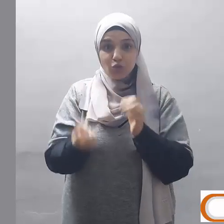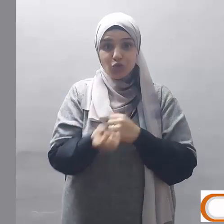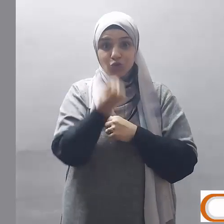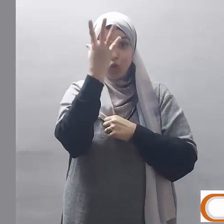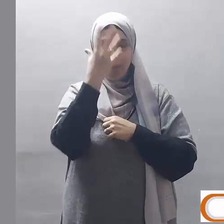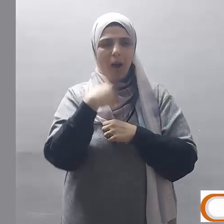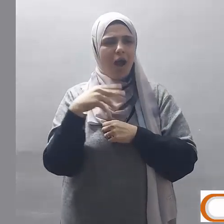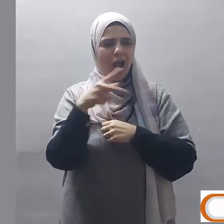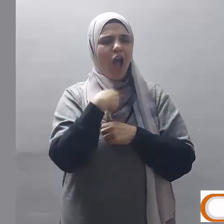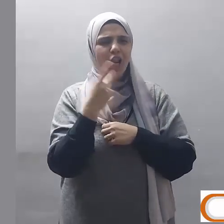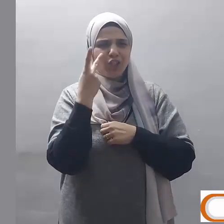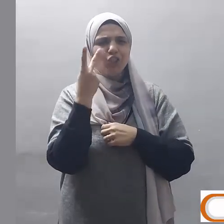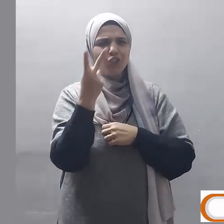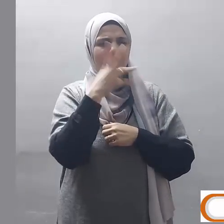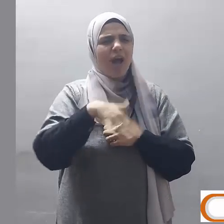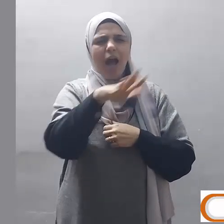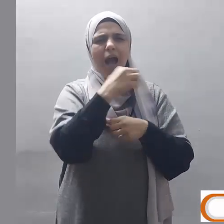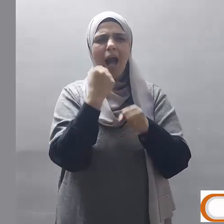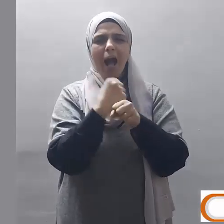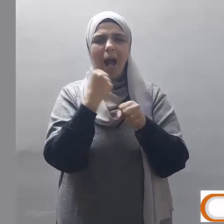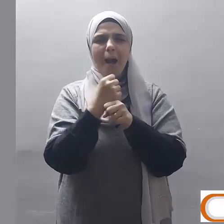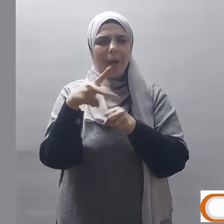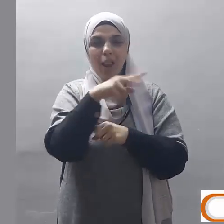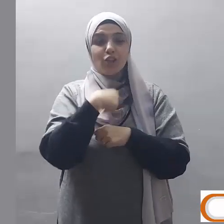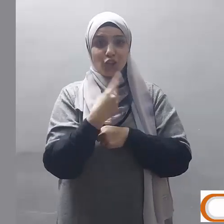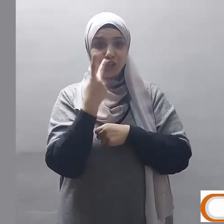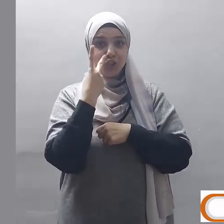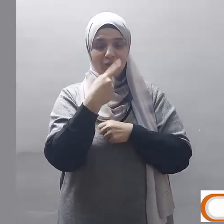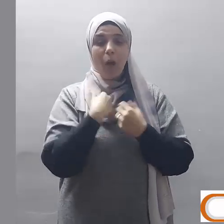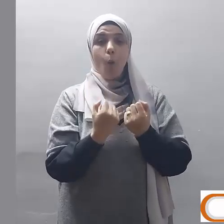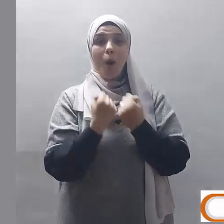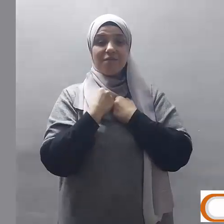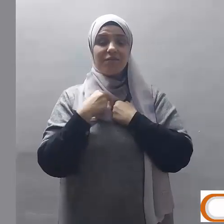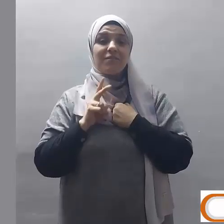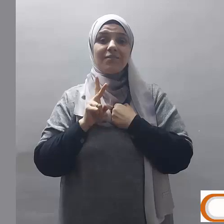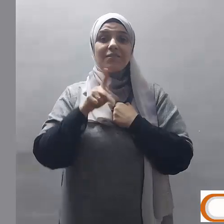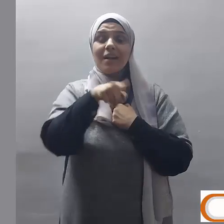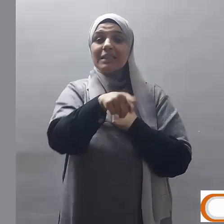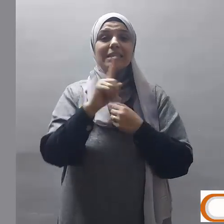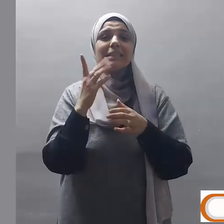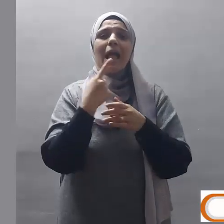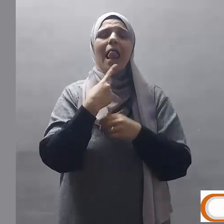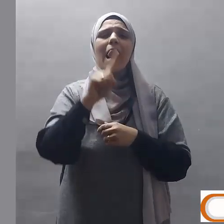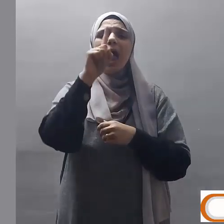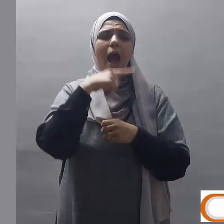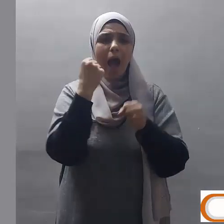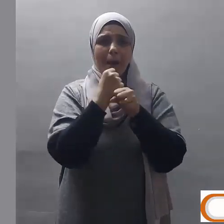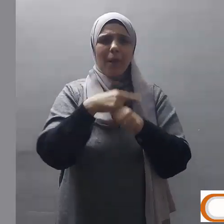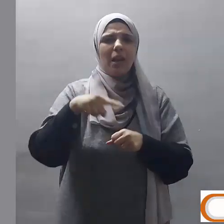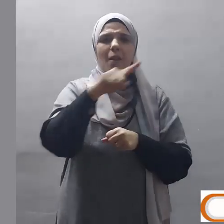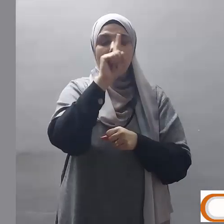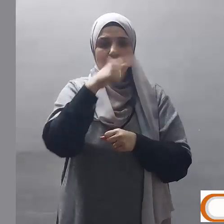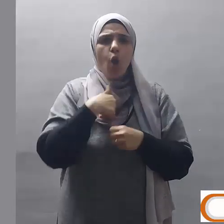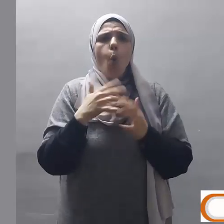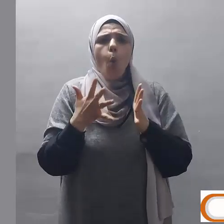رايت الذي صنعتم ولم يمنعني من الخروج اليكم الا اني خشيت ان تفرض